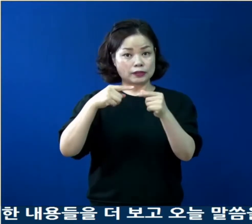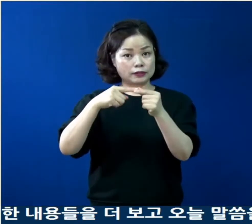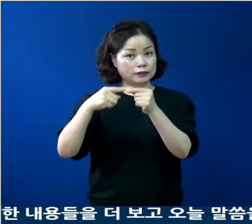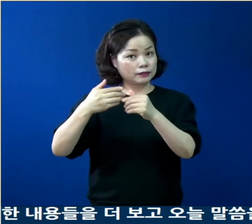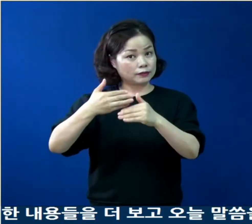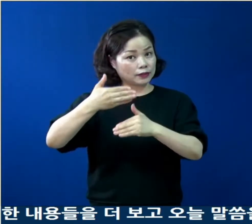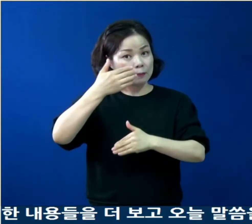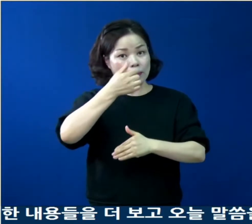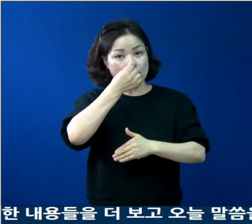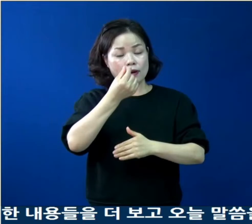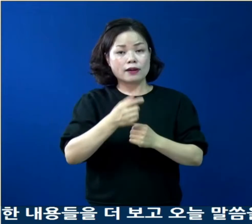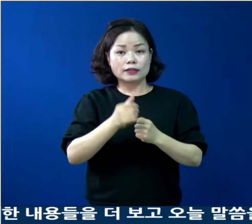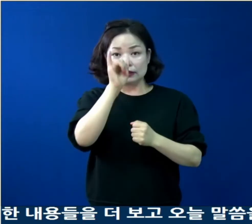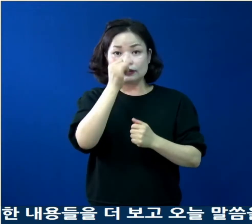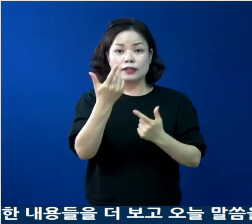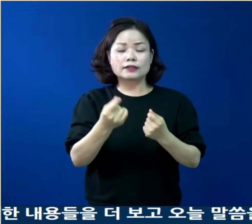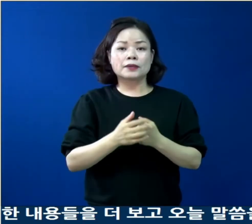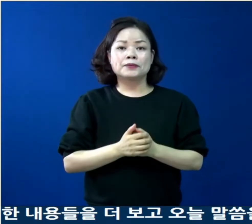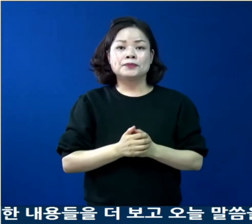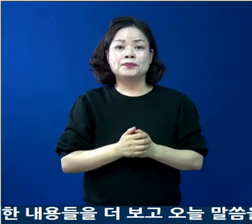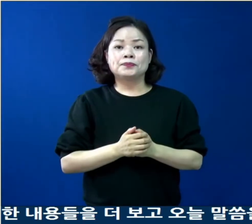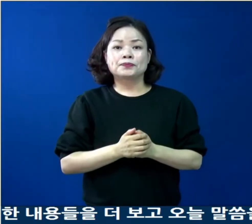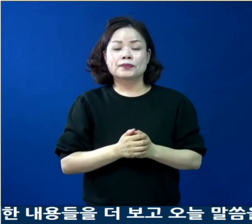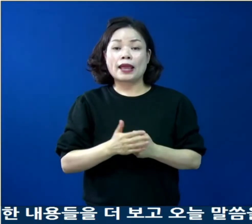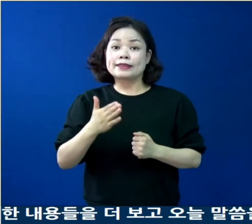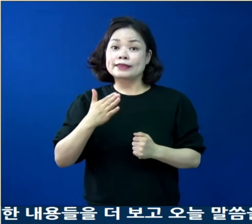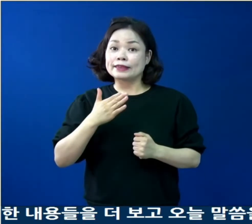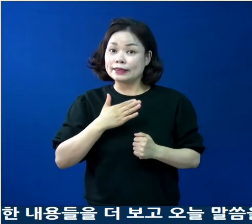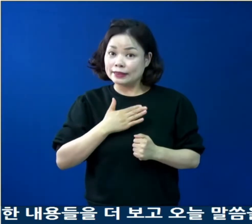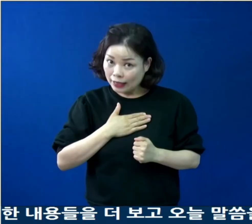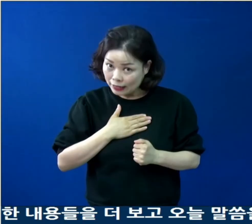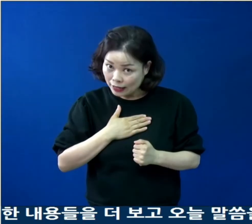것 같아요. 2절, 내가